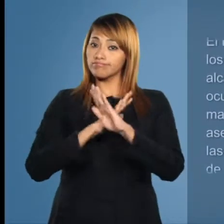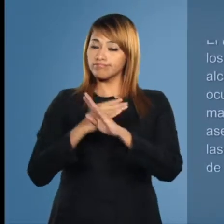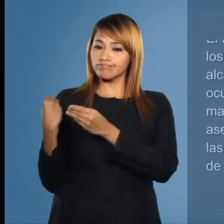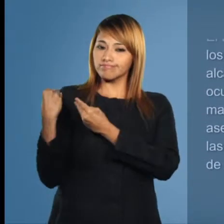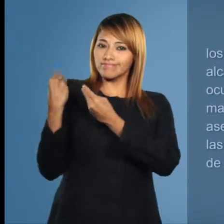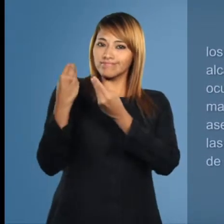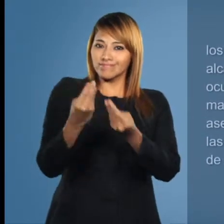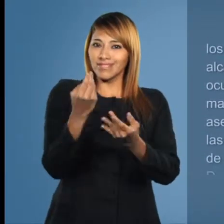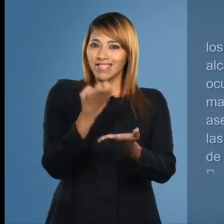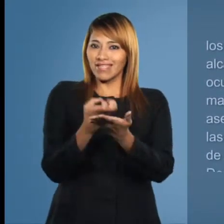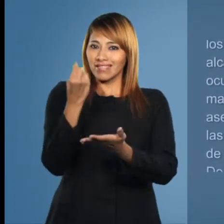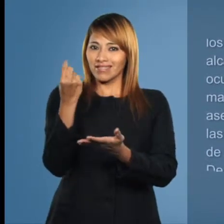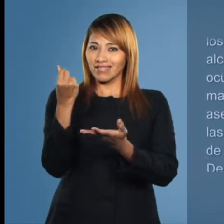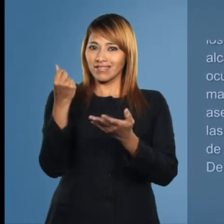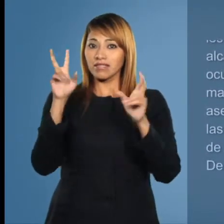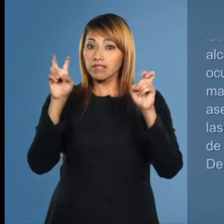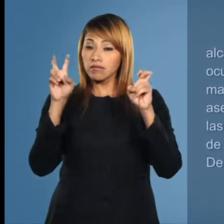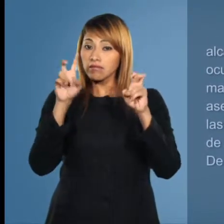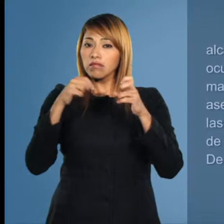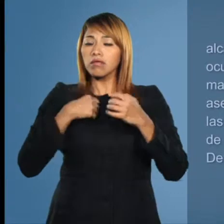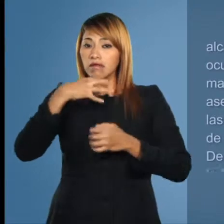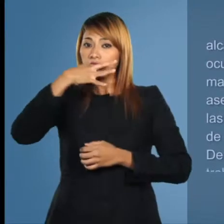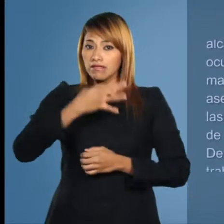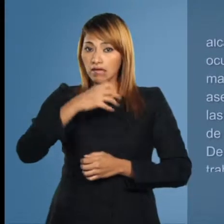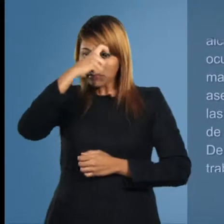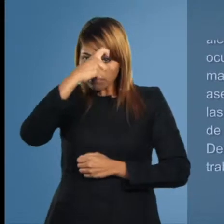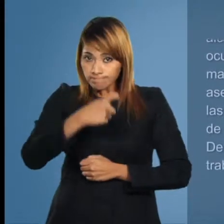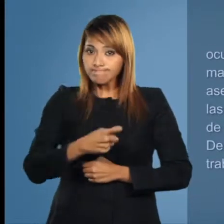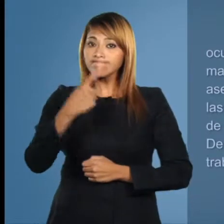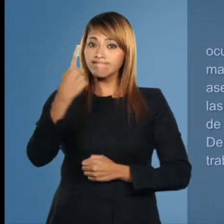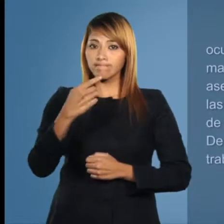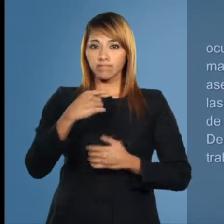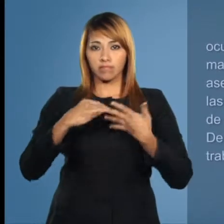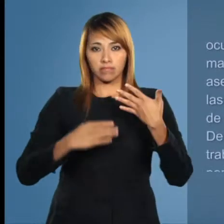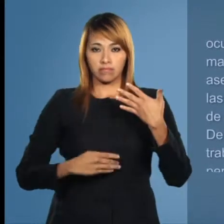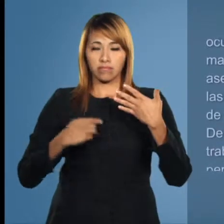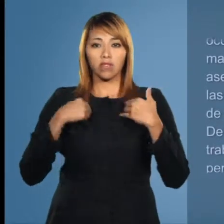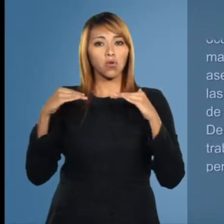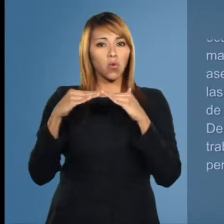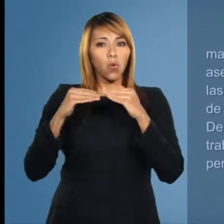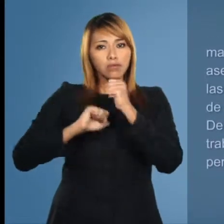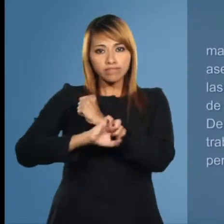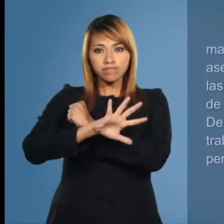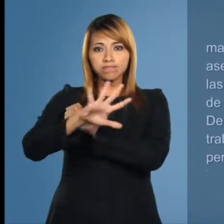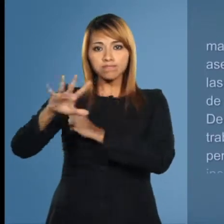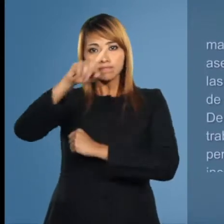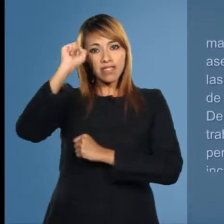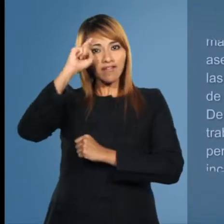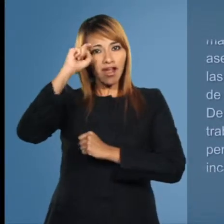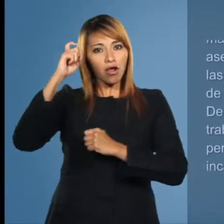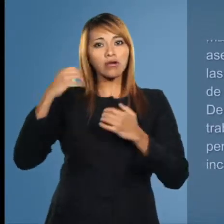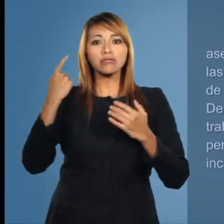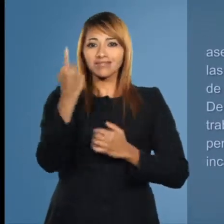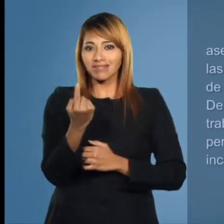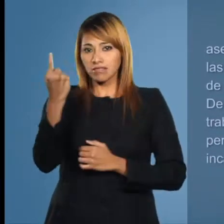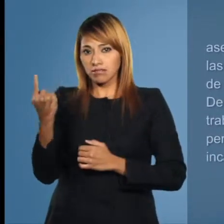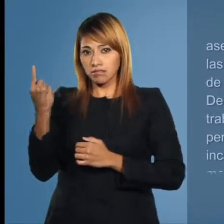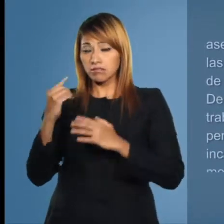condiciones económicas de una existencia digna. De igual forma, promoverá el trabajo y empleo de las personas con limitaciones